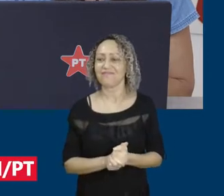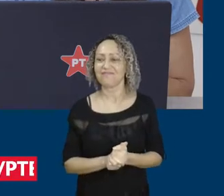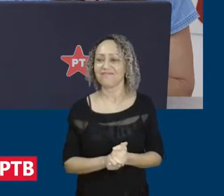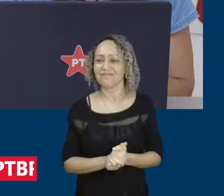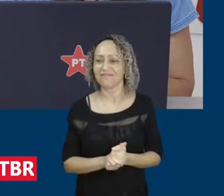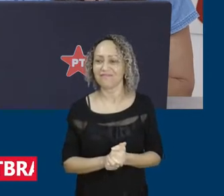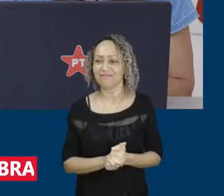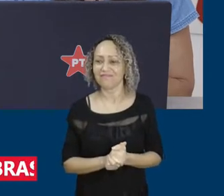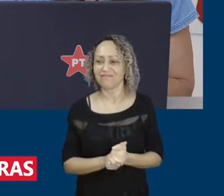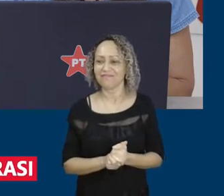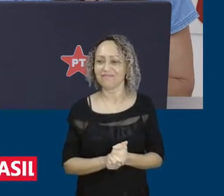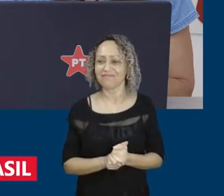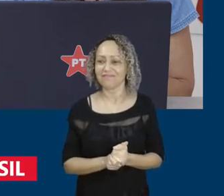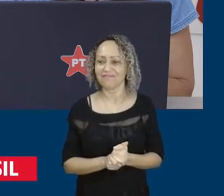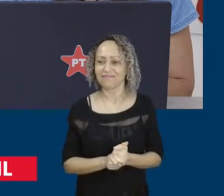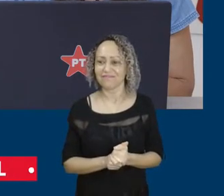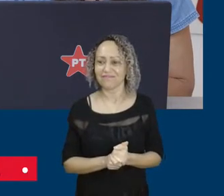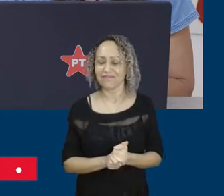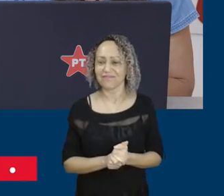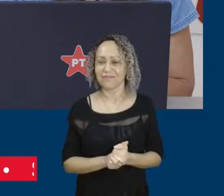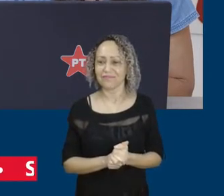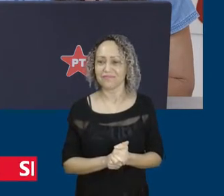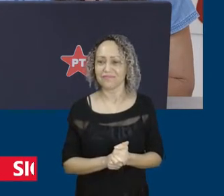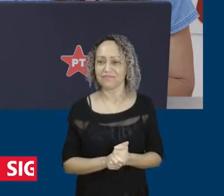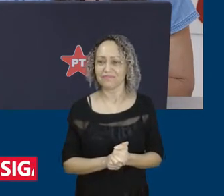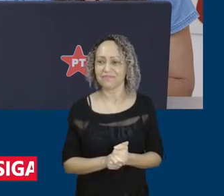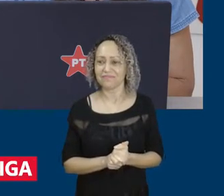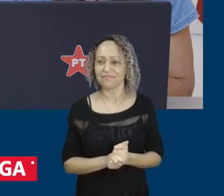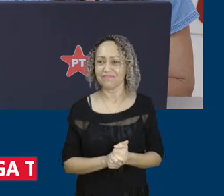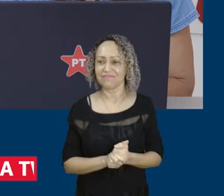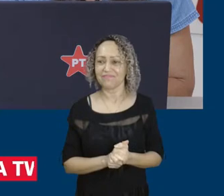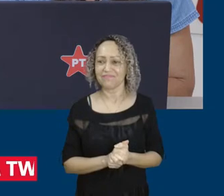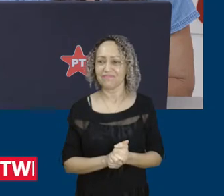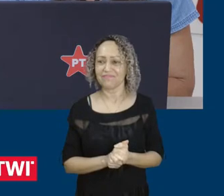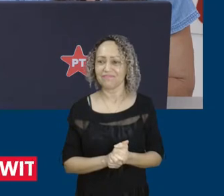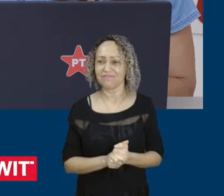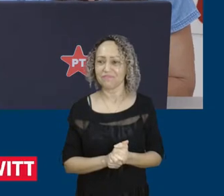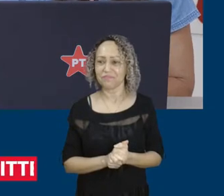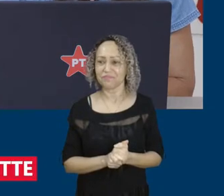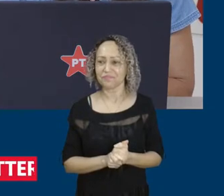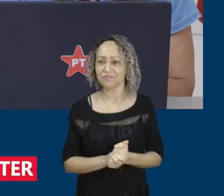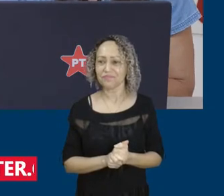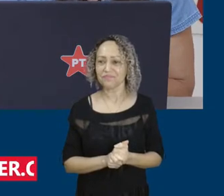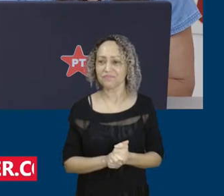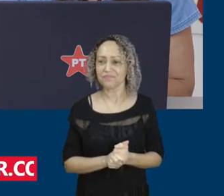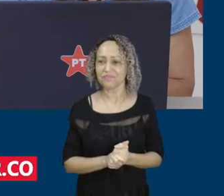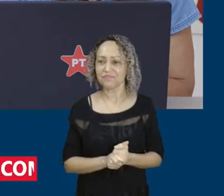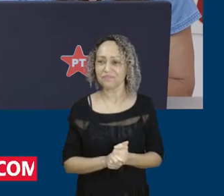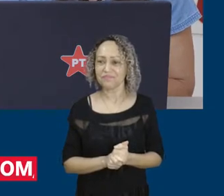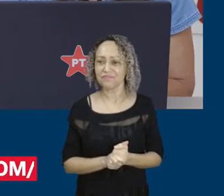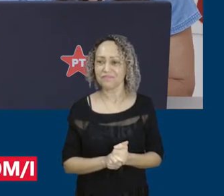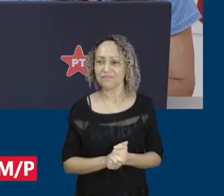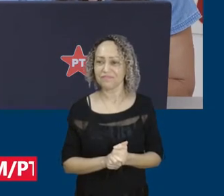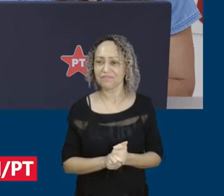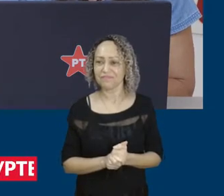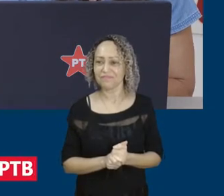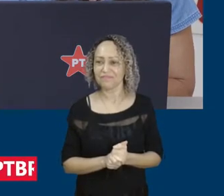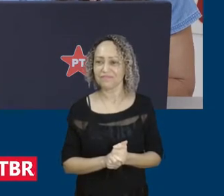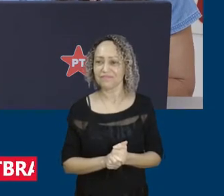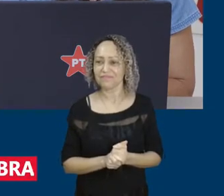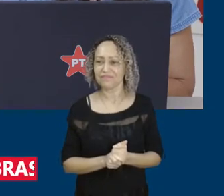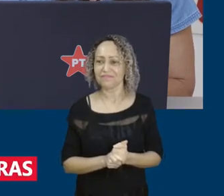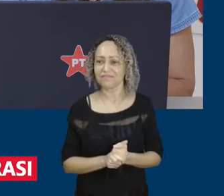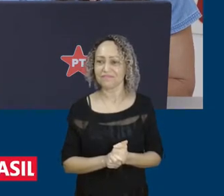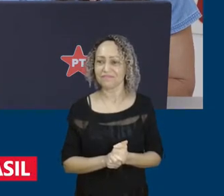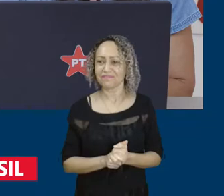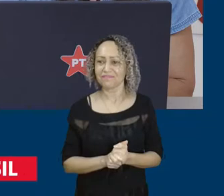Muito obrigado. Muito obrigado, companheira. Muito obrigado pela entrevista. Eu espero ter outros momentos de troca